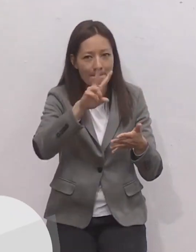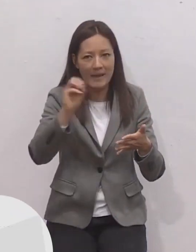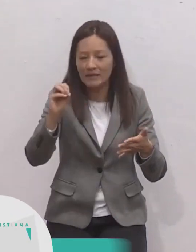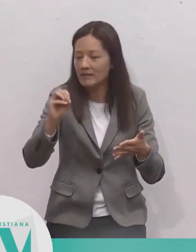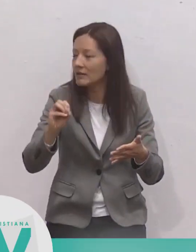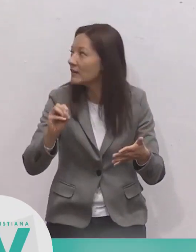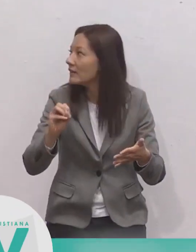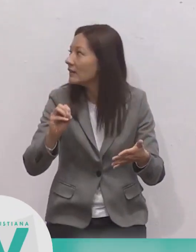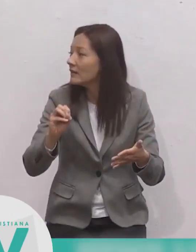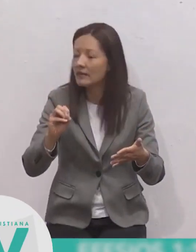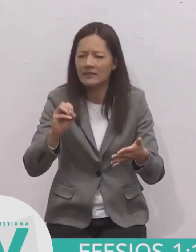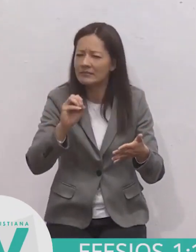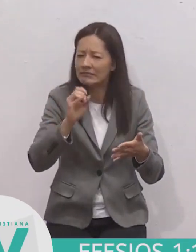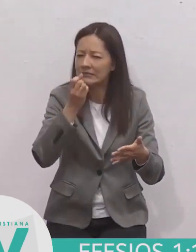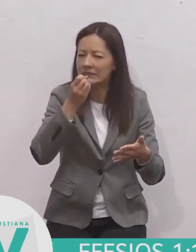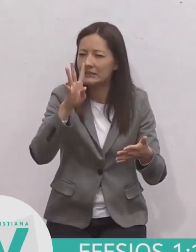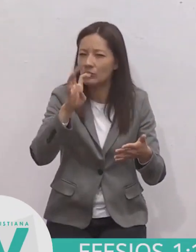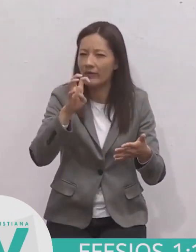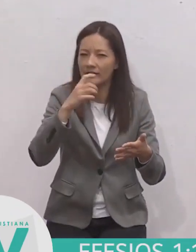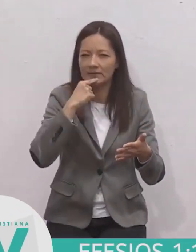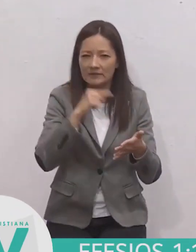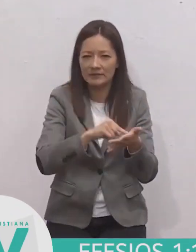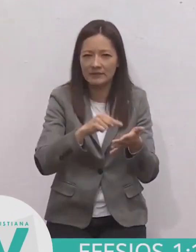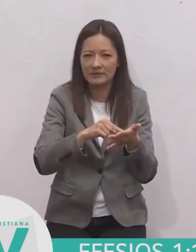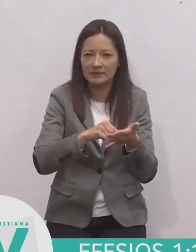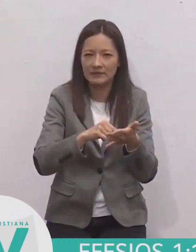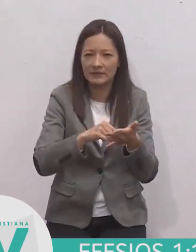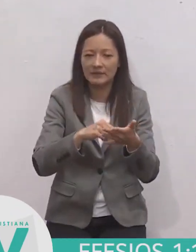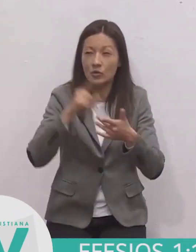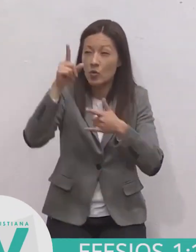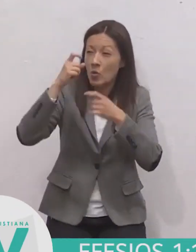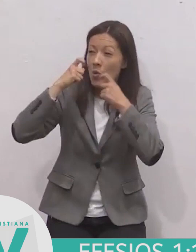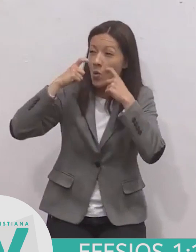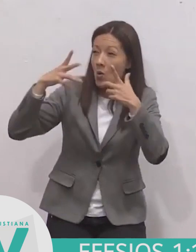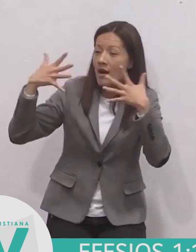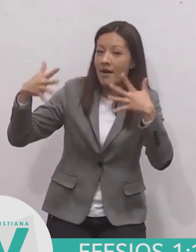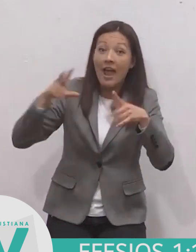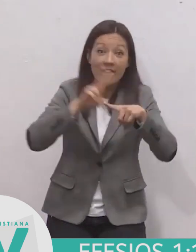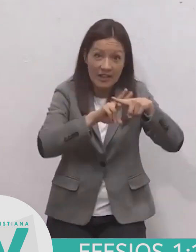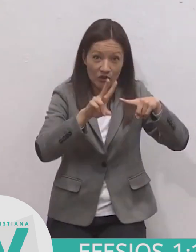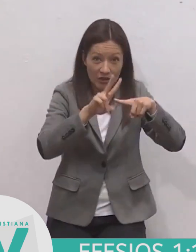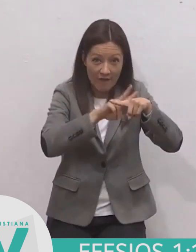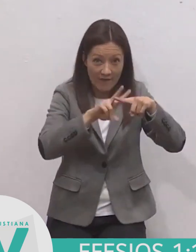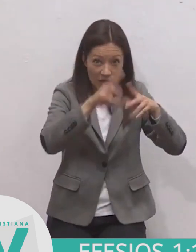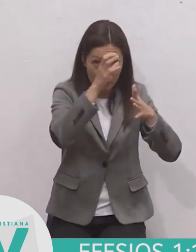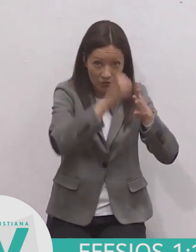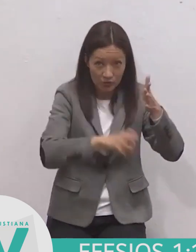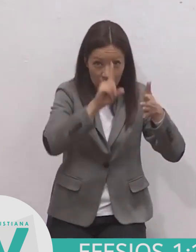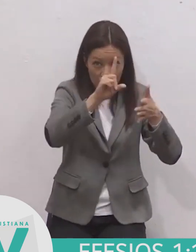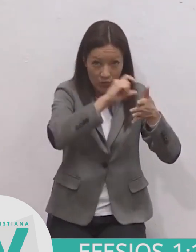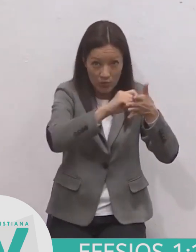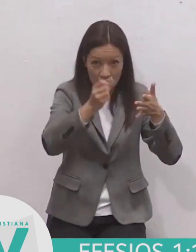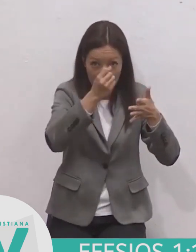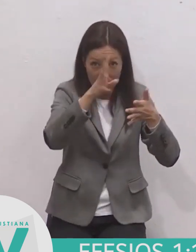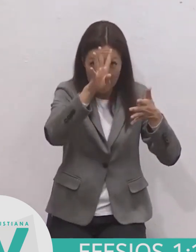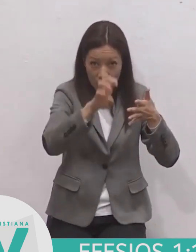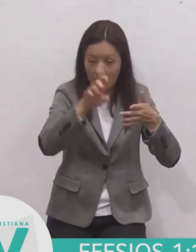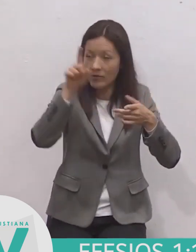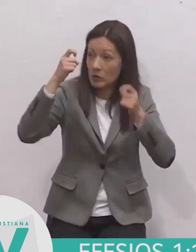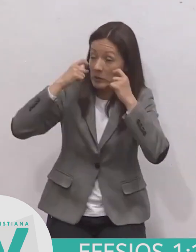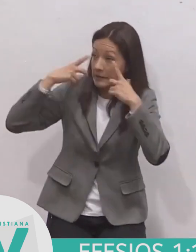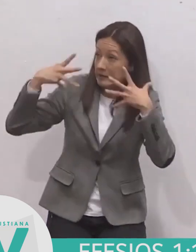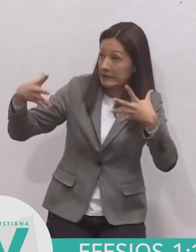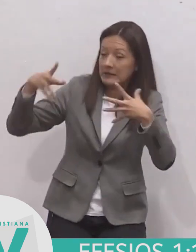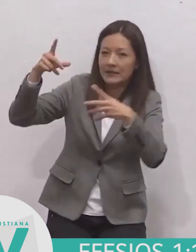20, 19. ¿Y cuál es la supereminente grandeza de su poder? Estamos leyendo Efesios 1, 19. Para con nosotros los